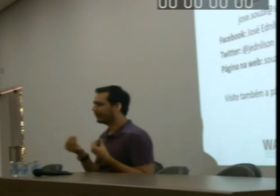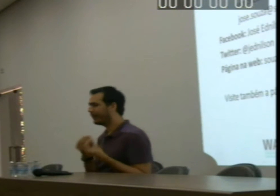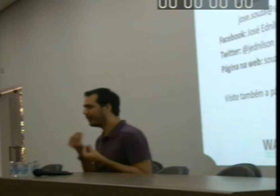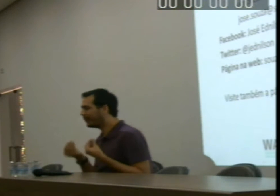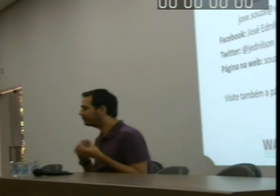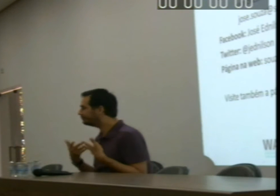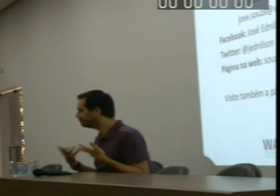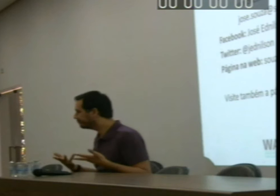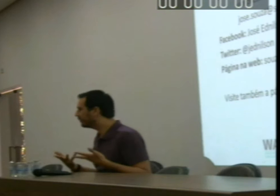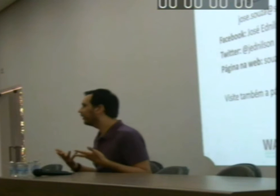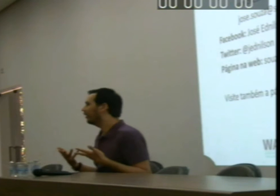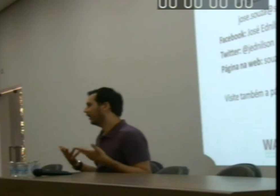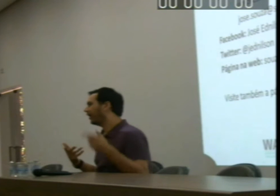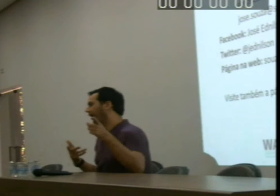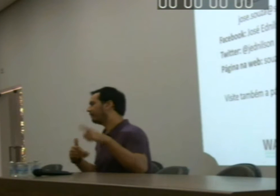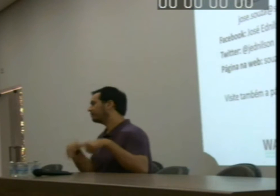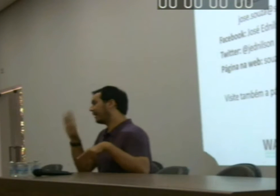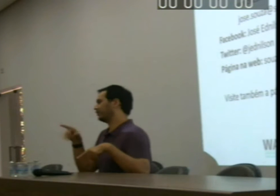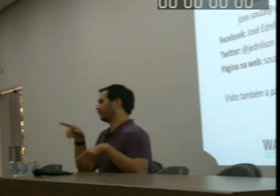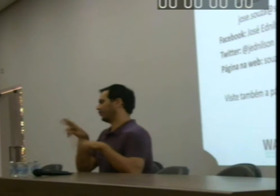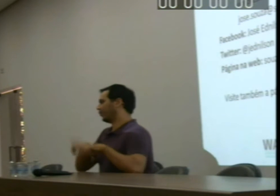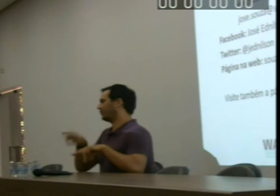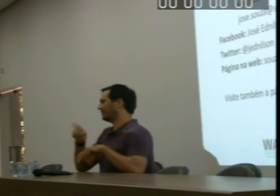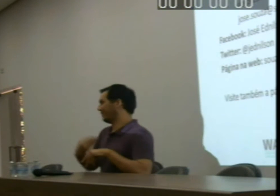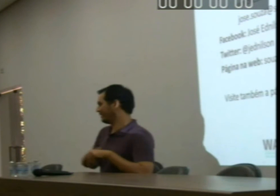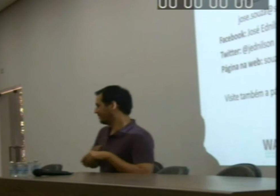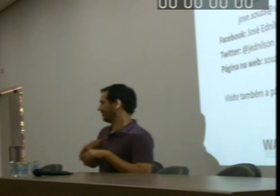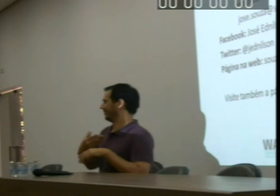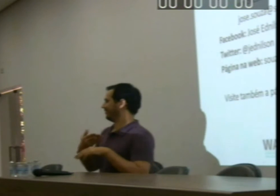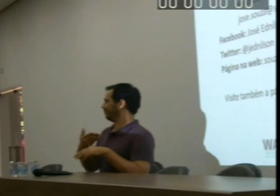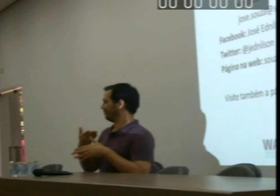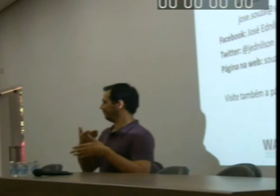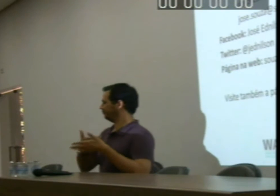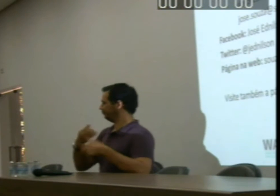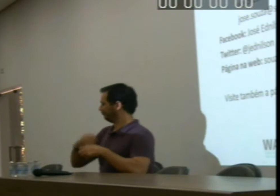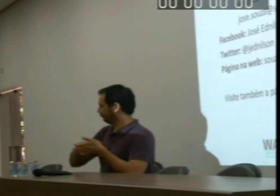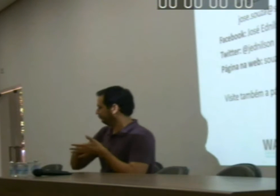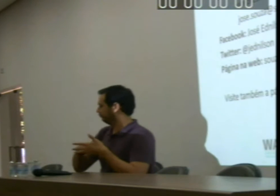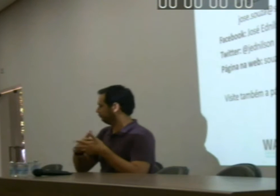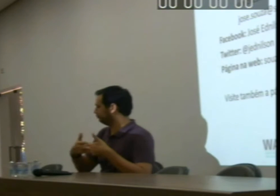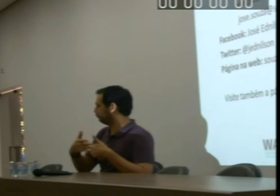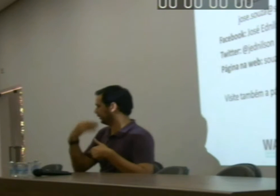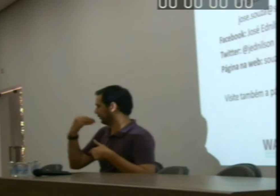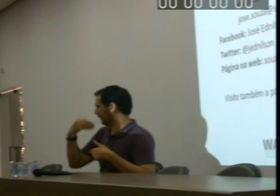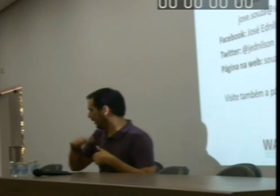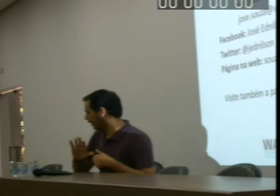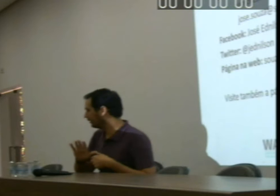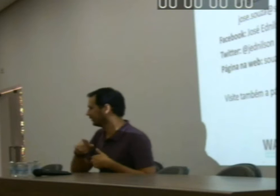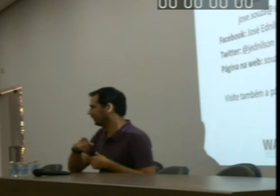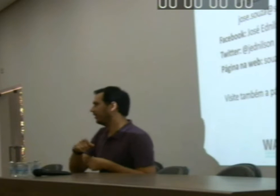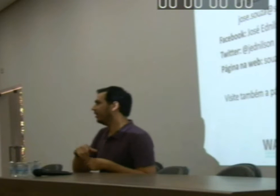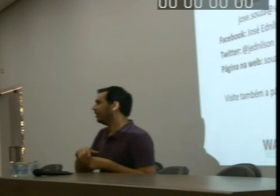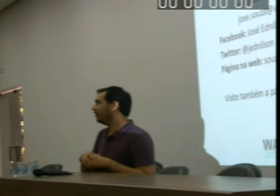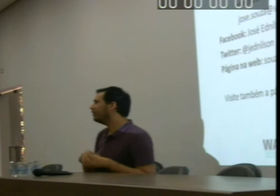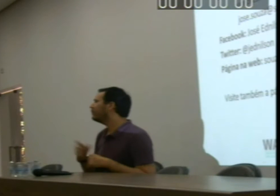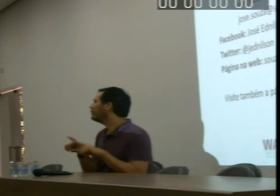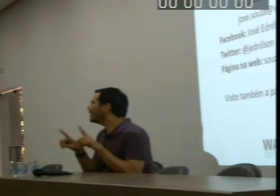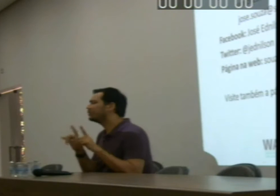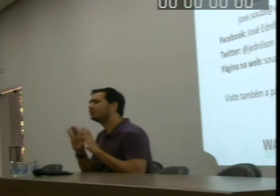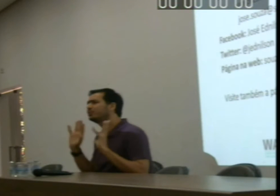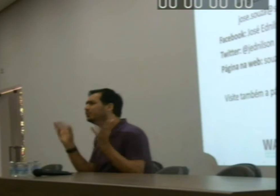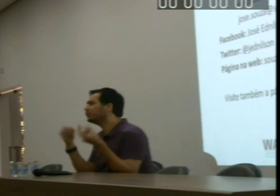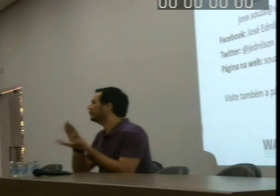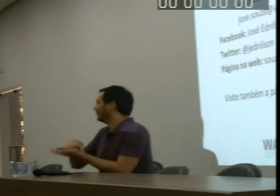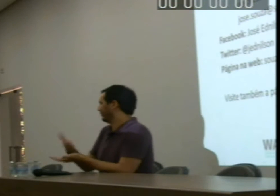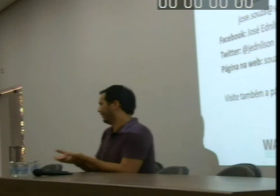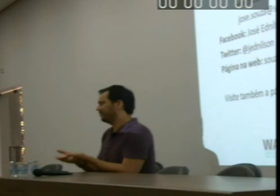uma um conflito ainda um problema mas a que tem essa essa vivência das lutas